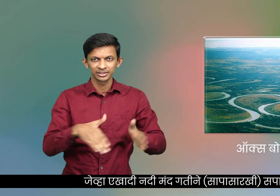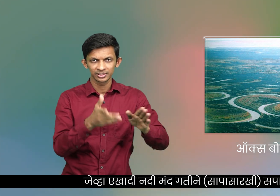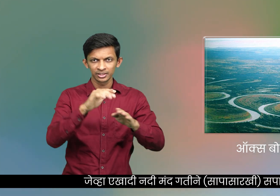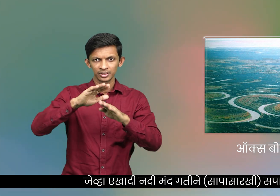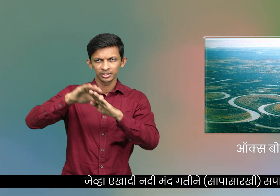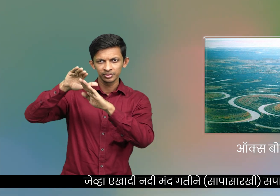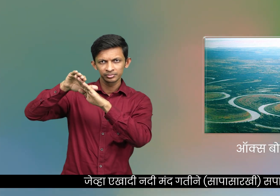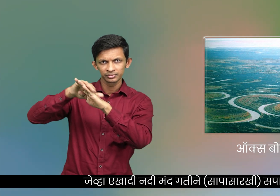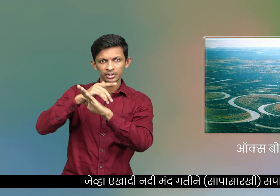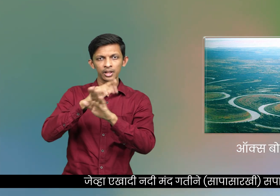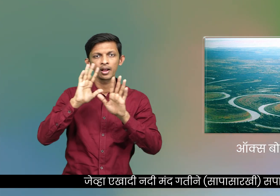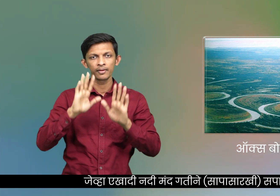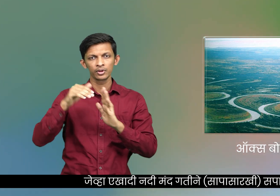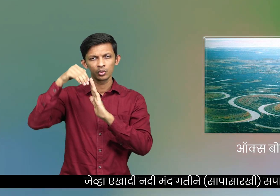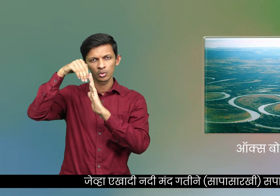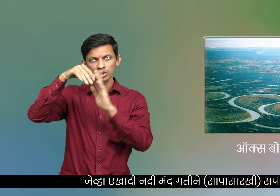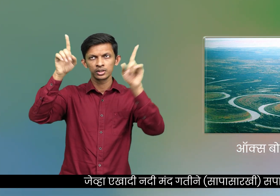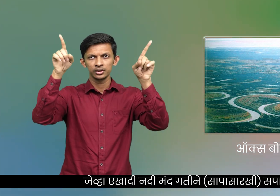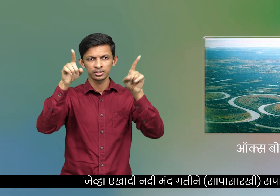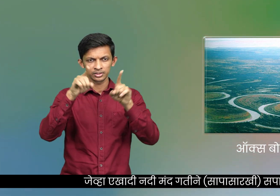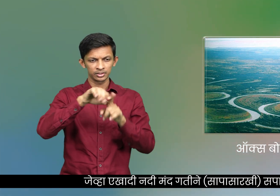मंद गतीने सापासारखी सपाट भागात